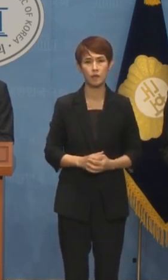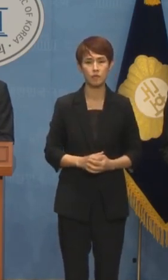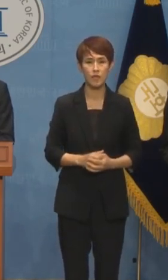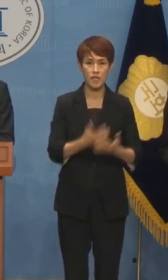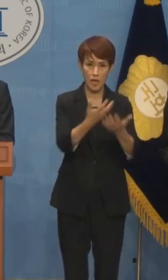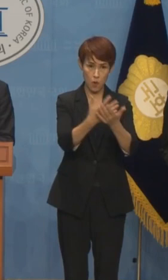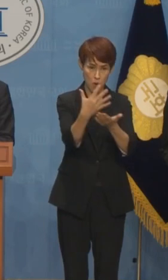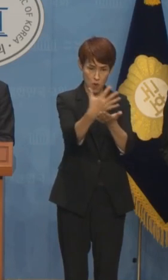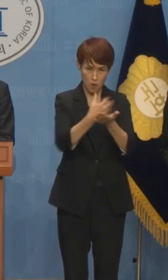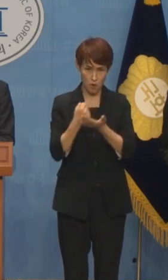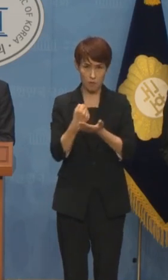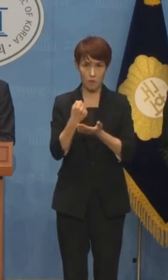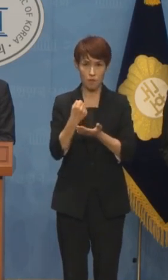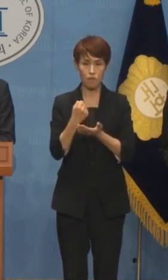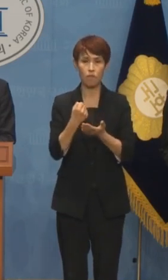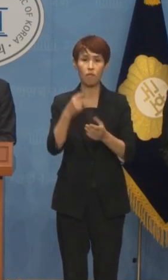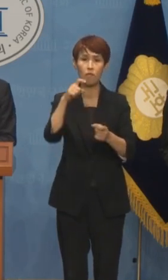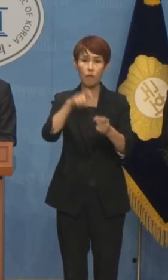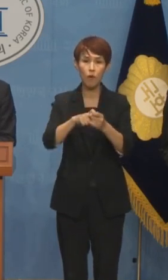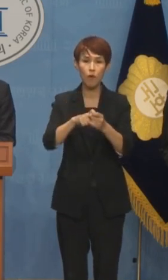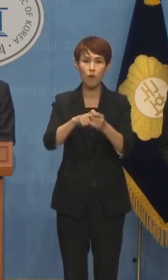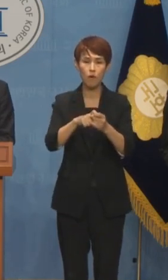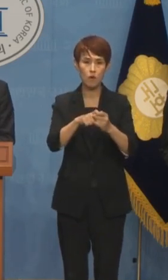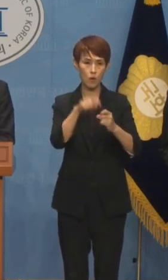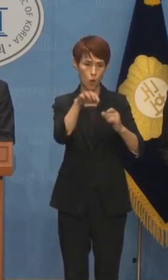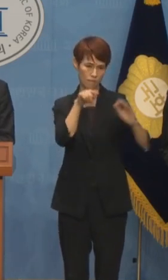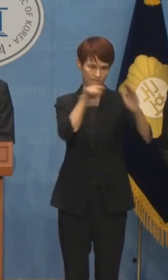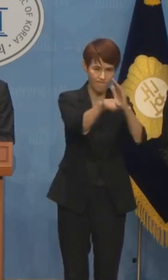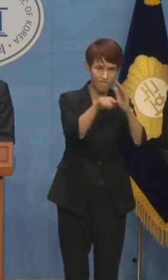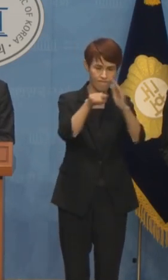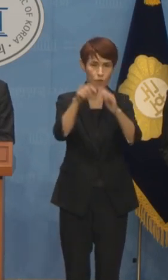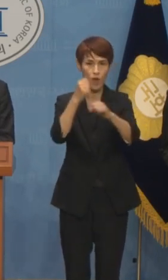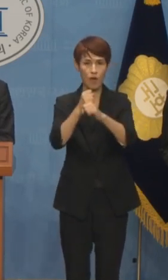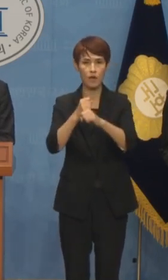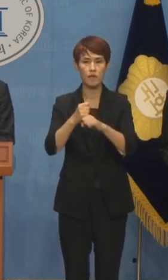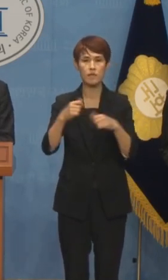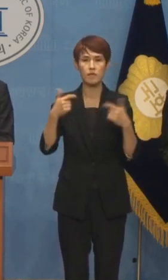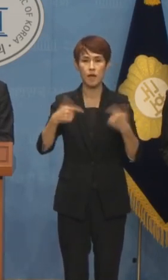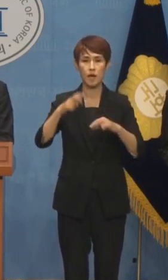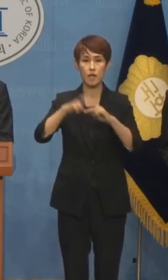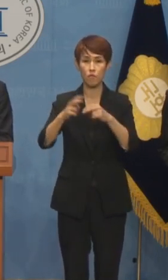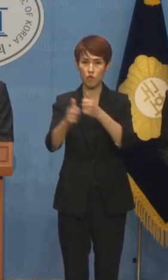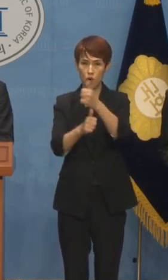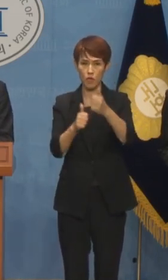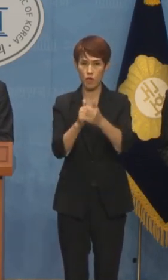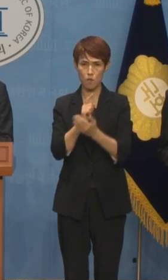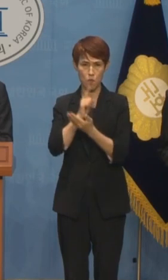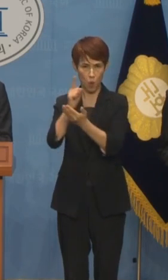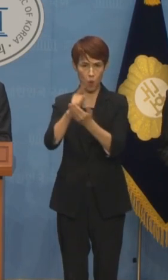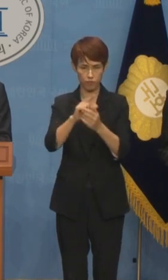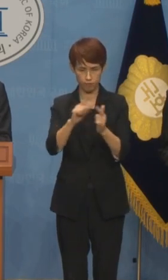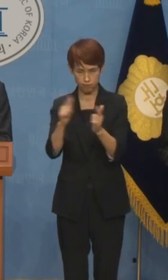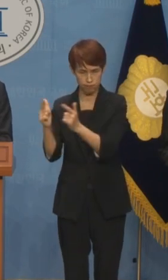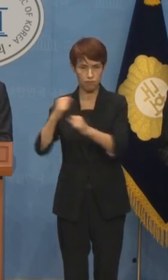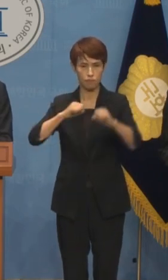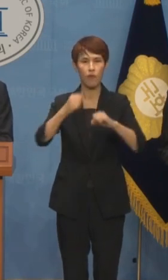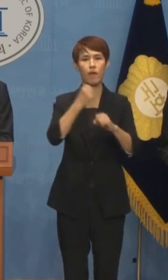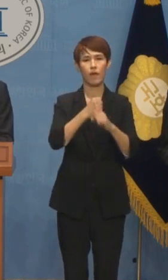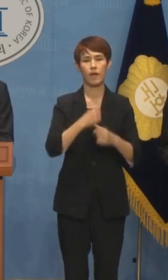자료 확보를 위한 기관 방문은 물론 상임위 현안 보고 등 모든 방안을